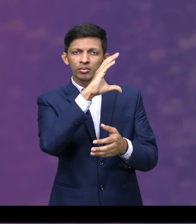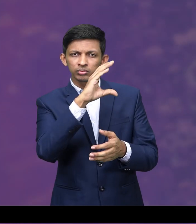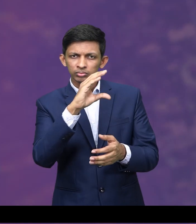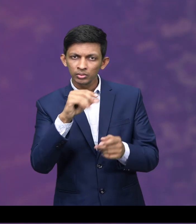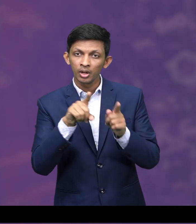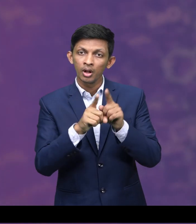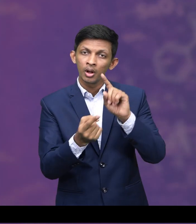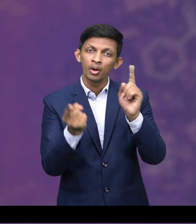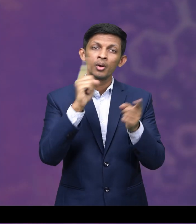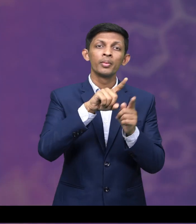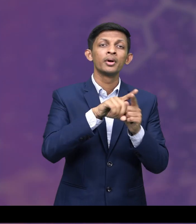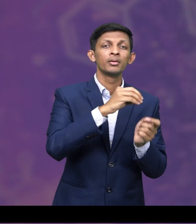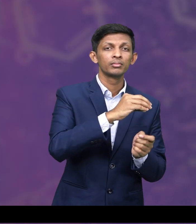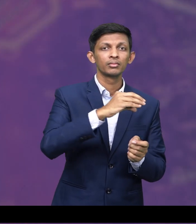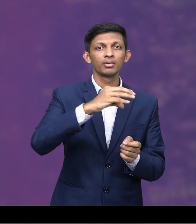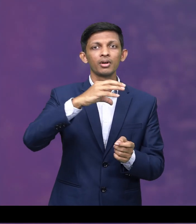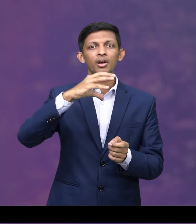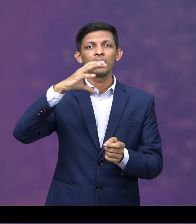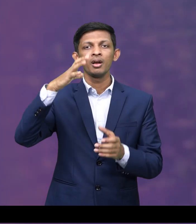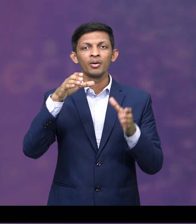ఒక వ్యవధిలో పెరిగే కొద్దీ తగ్గుతాయి.